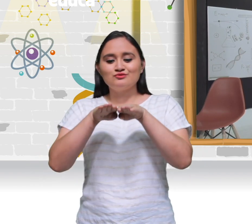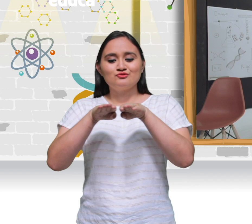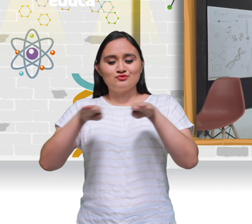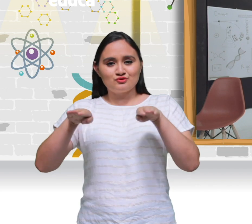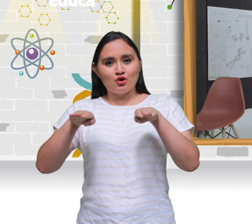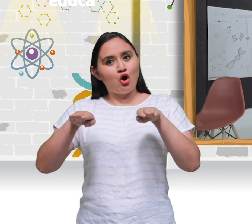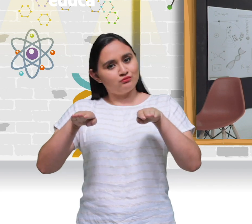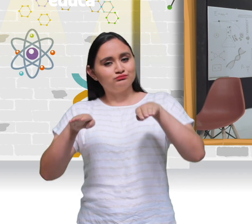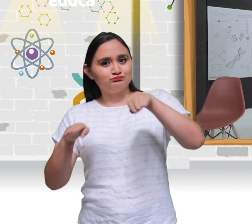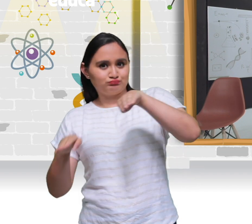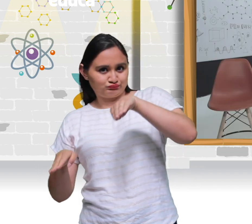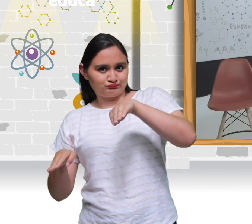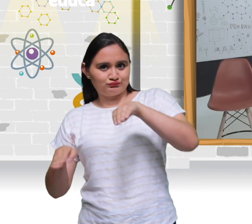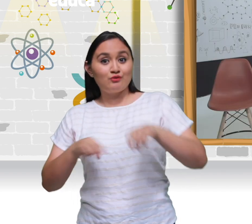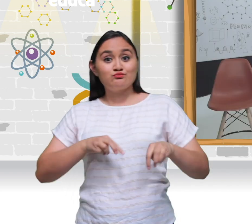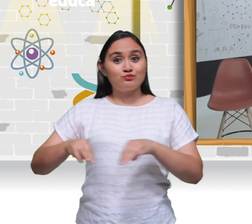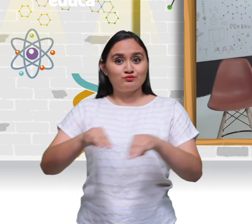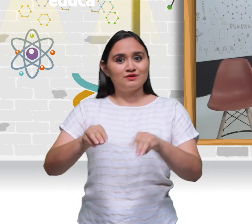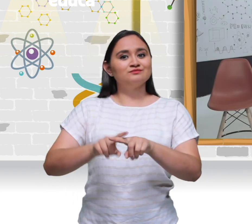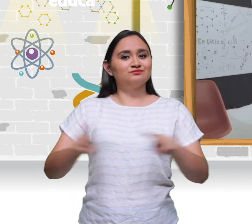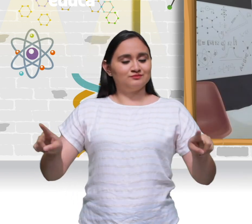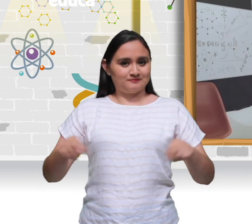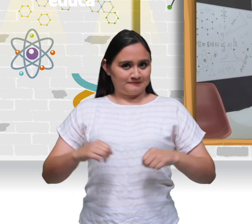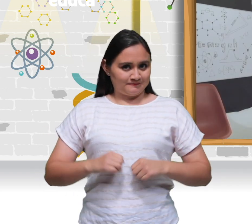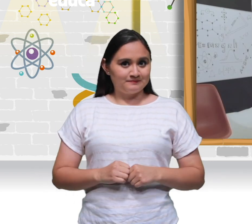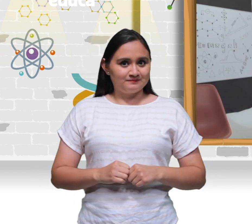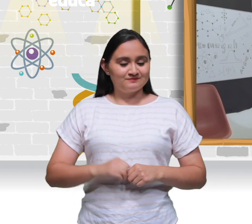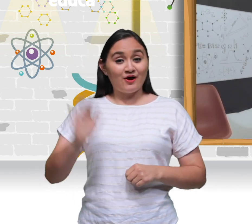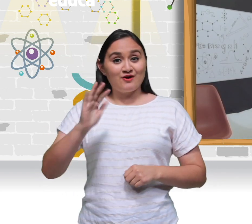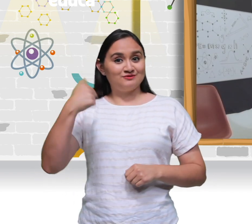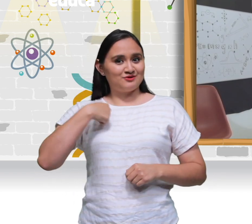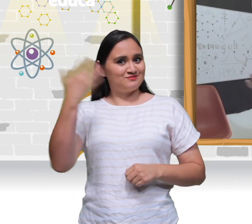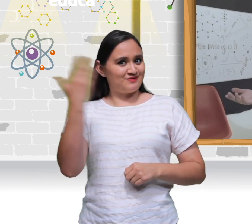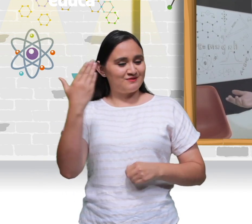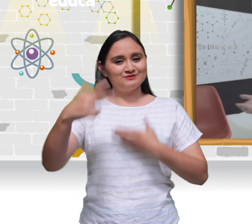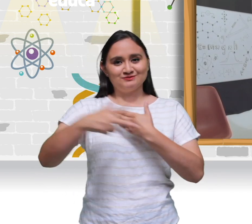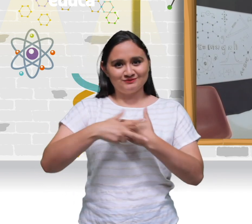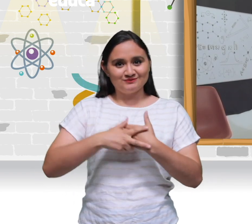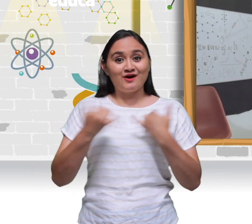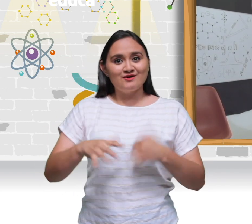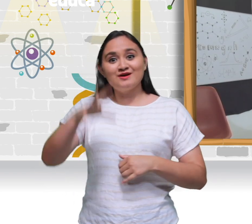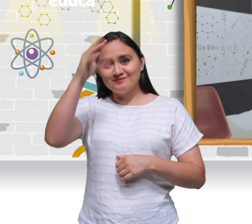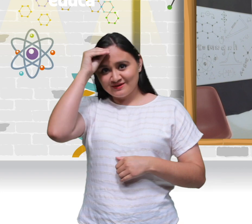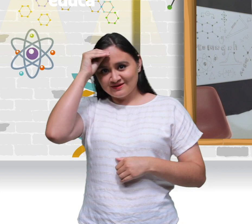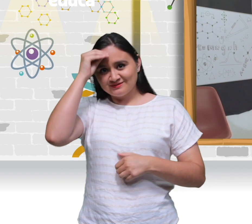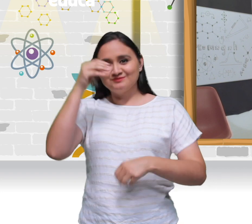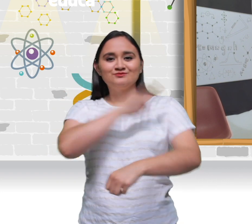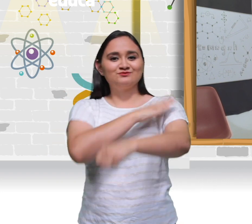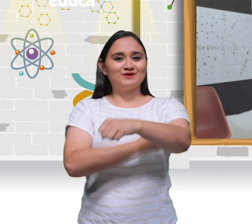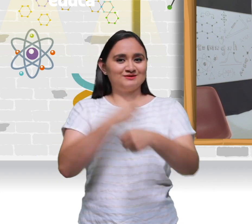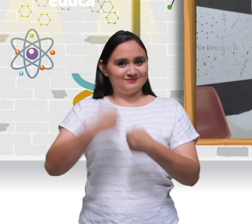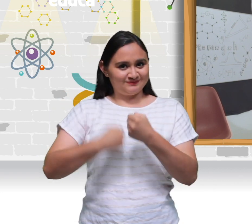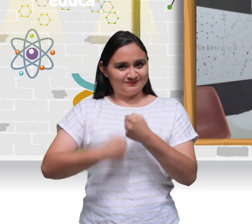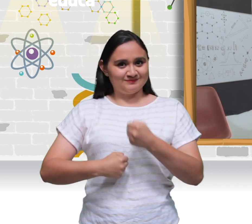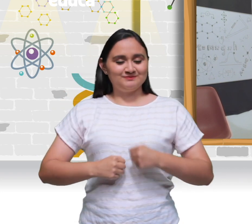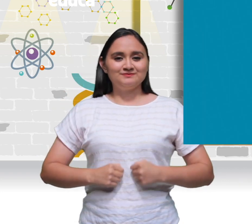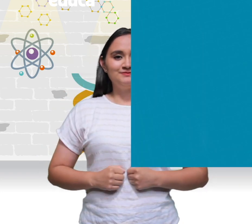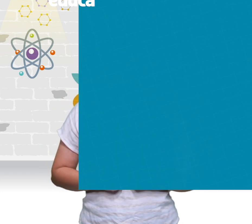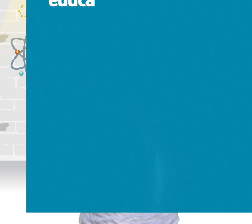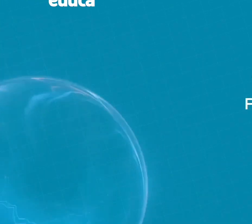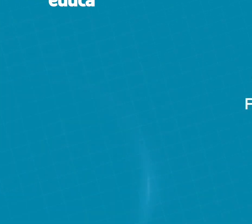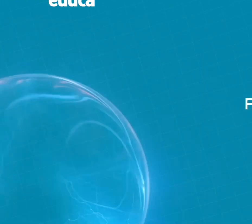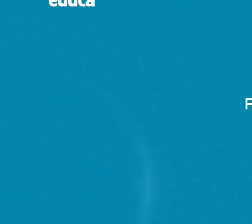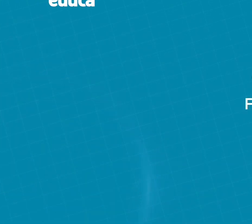superficie y siempre se opone al movimiento. Hola, soy tu profe youtuber de física y te invito a que hoy hablemos sobre la fuerza de